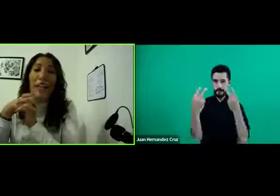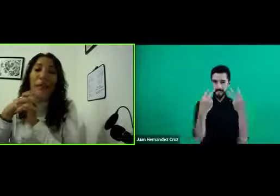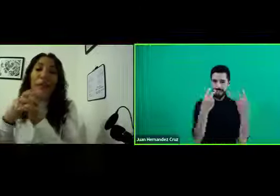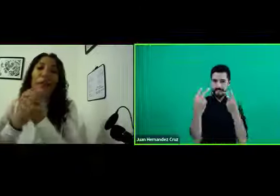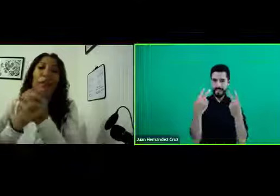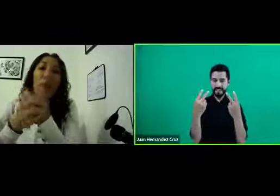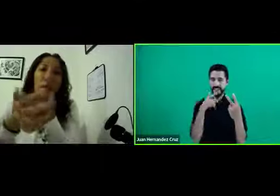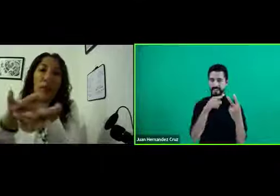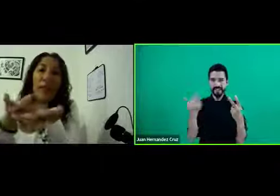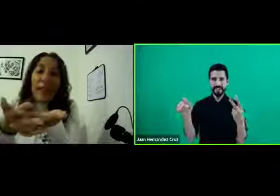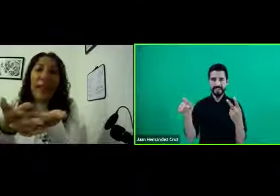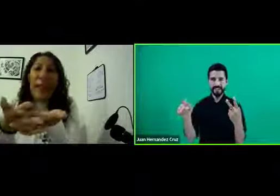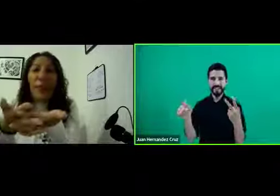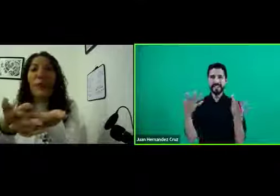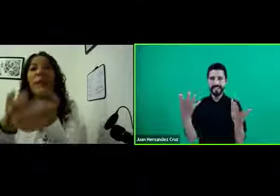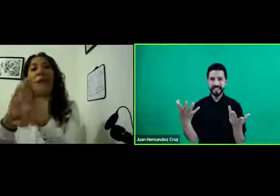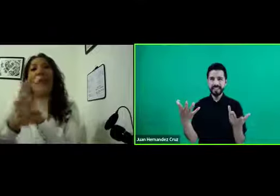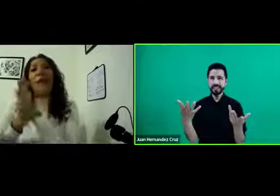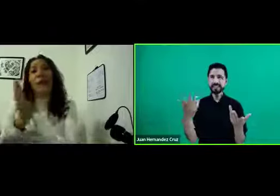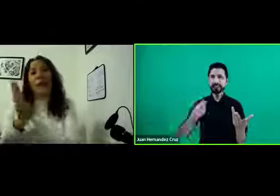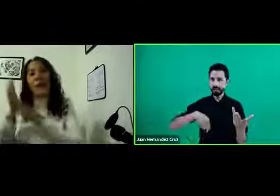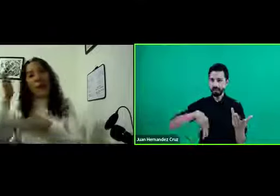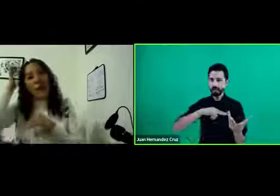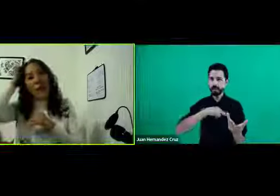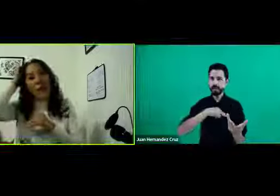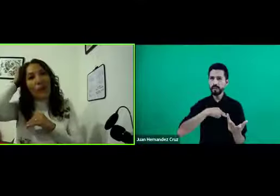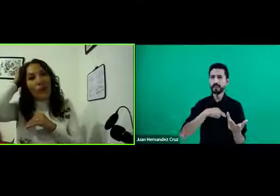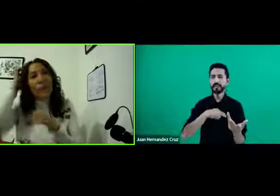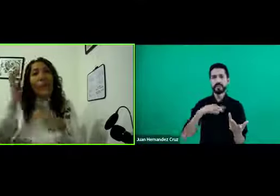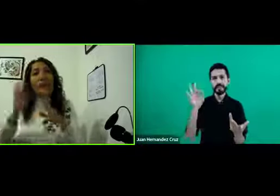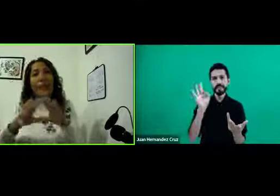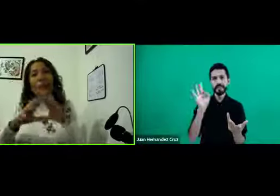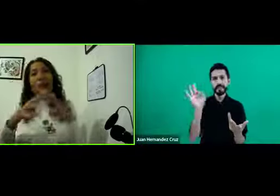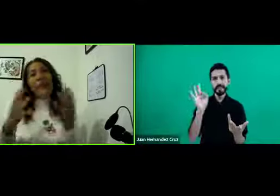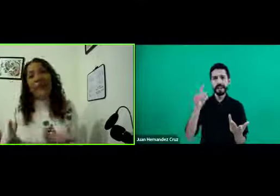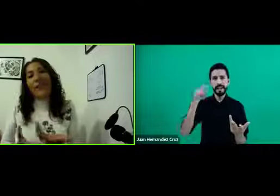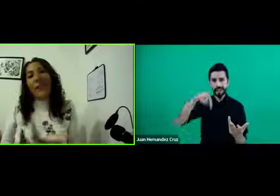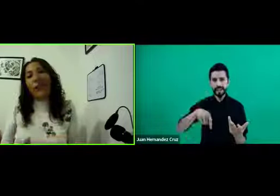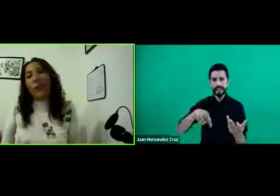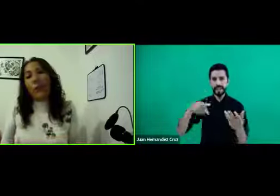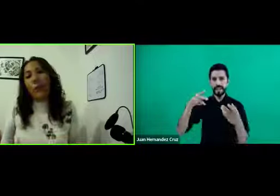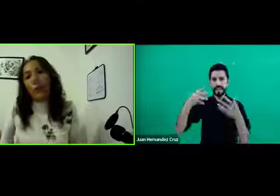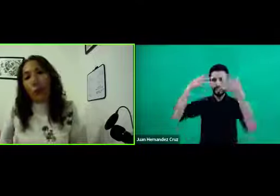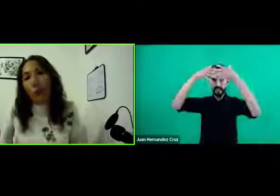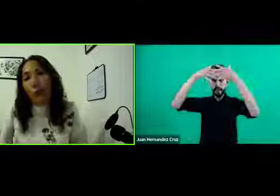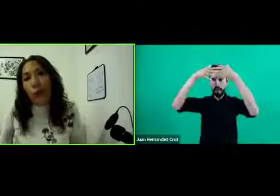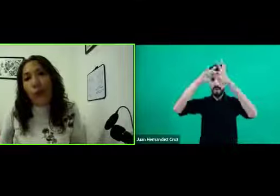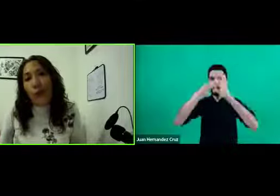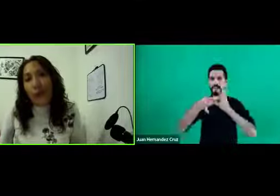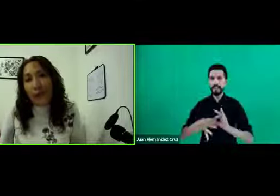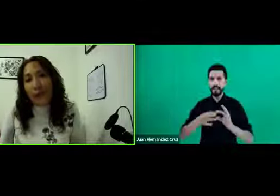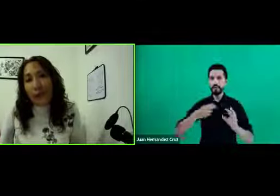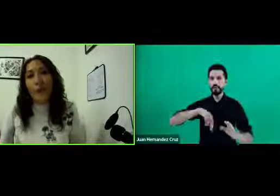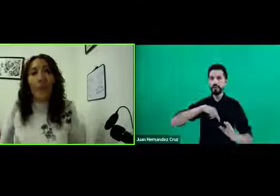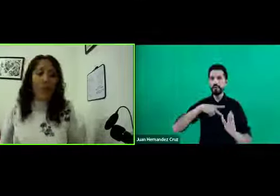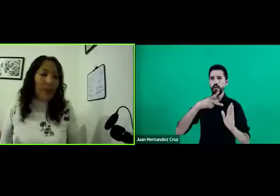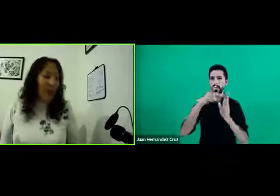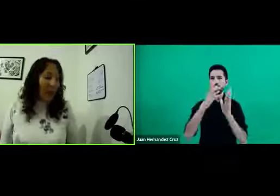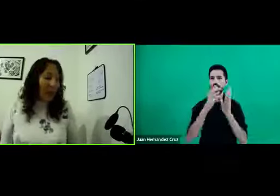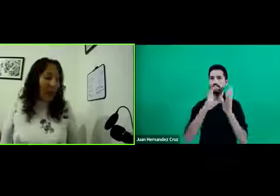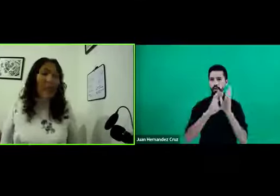escuchando, pues que podamos hacer algún tipo, nosotros en Neurosintergia tenemos establecidos ciertos protocolos para